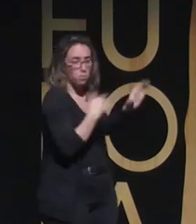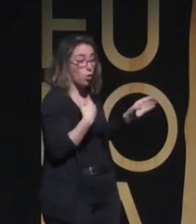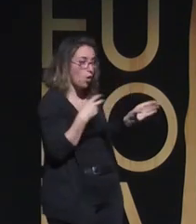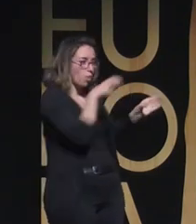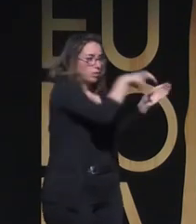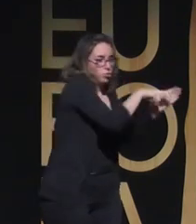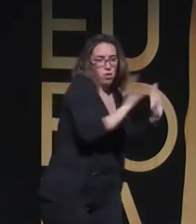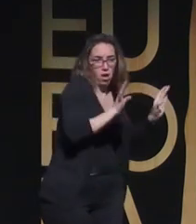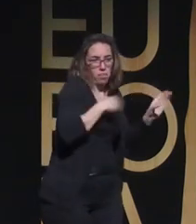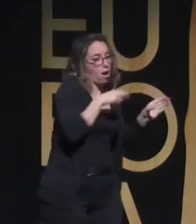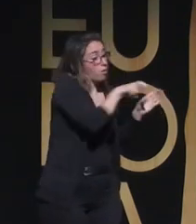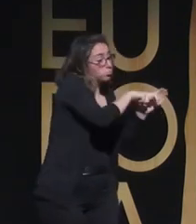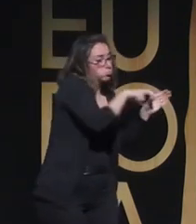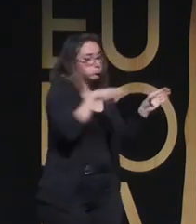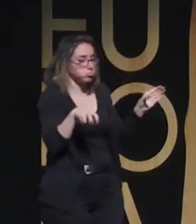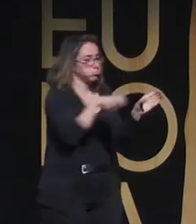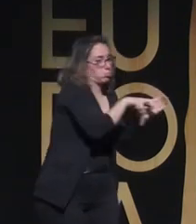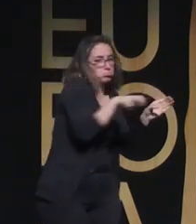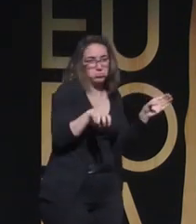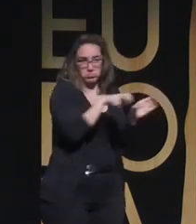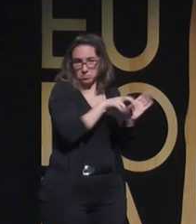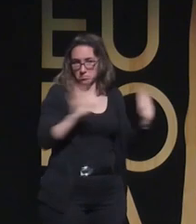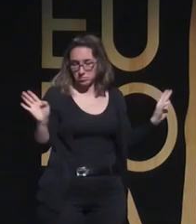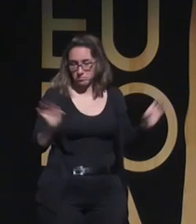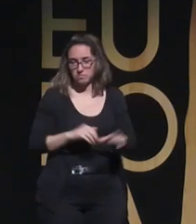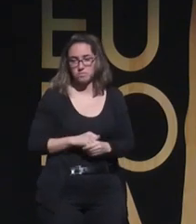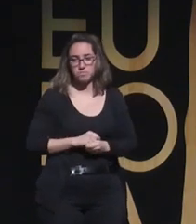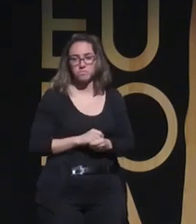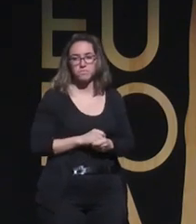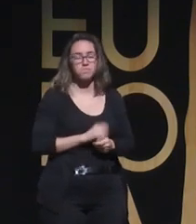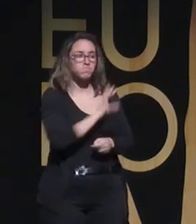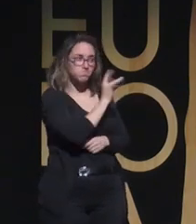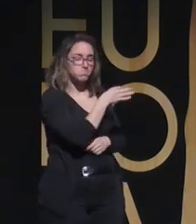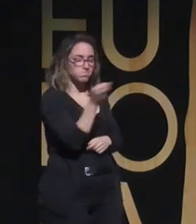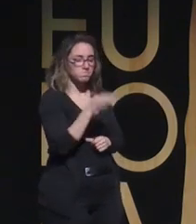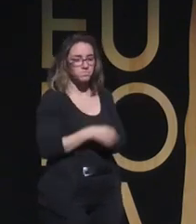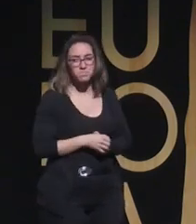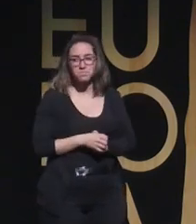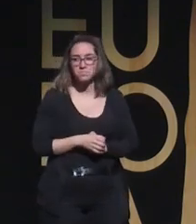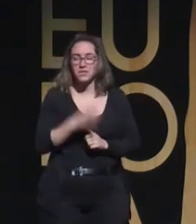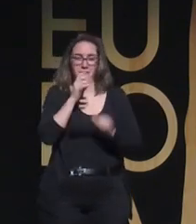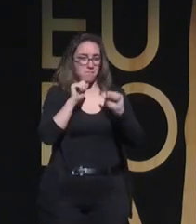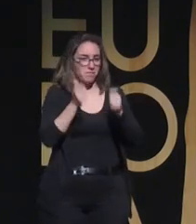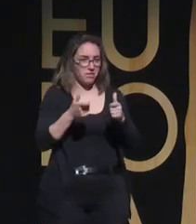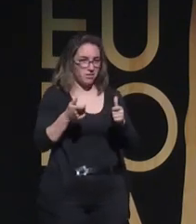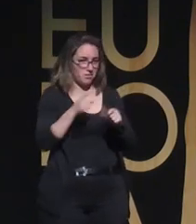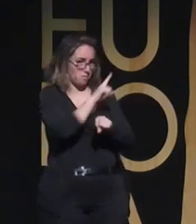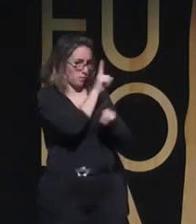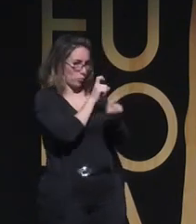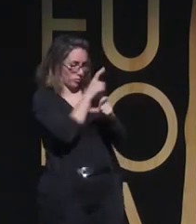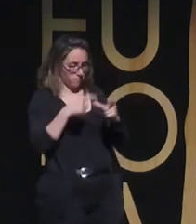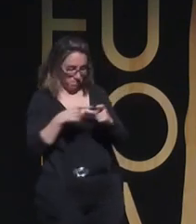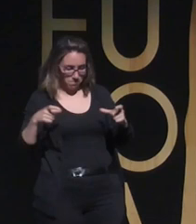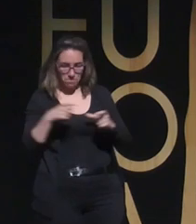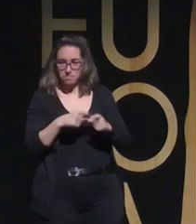mundo, pero me salgo. Pero entro y salgo, ¿no? Exacto, exacto. No soy el colega. Venga, vamos con las preguntas que nos están llegando. O